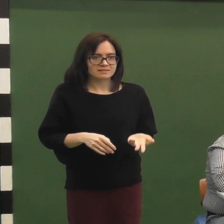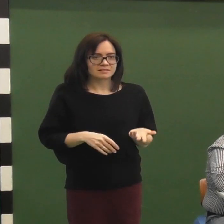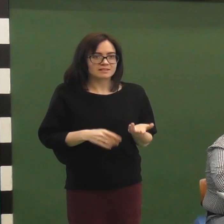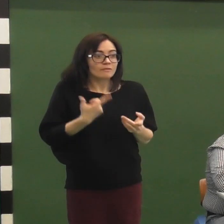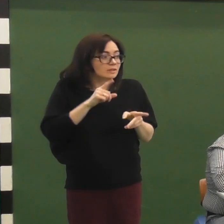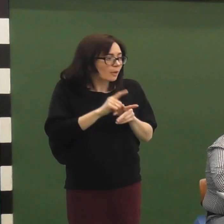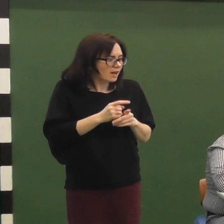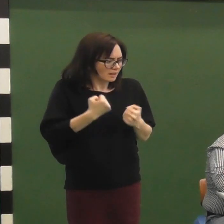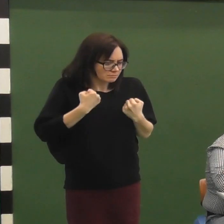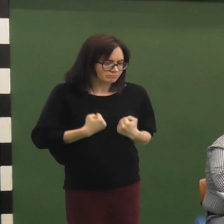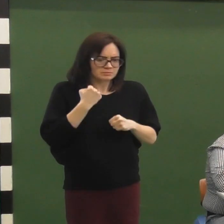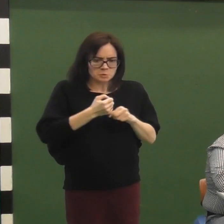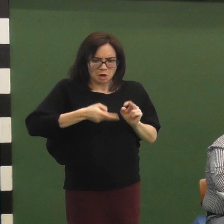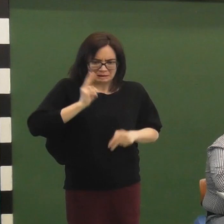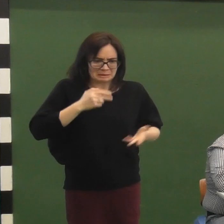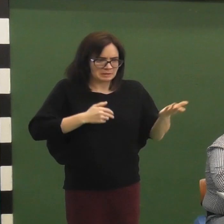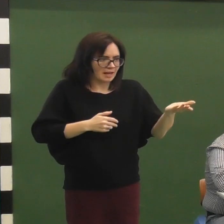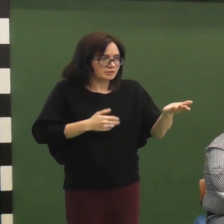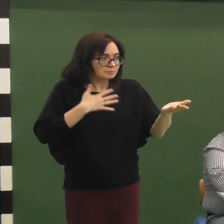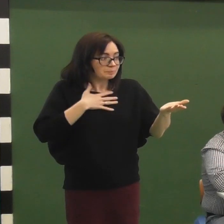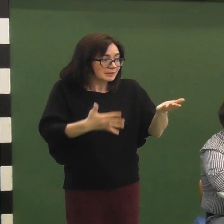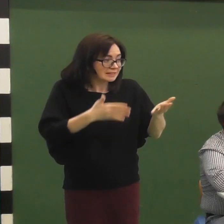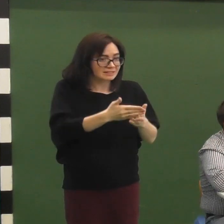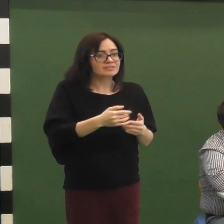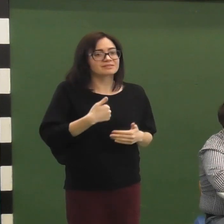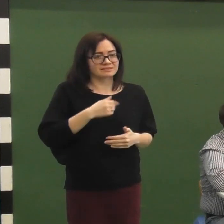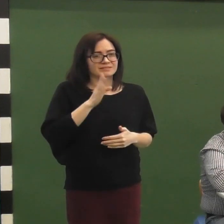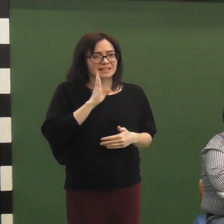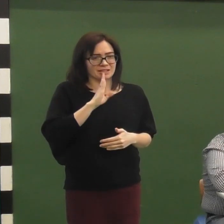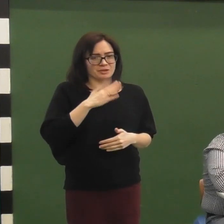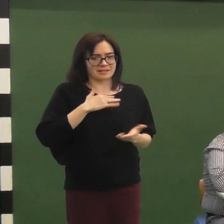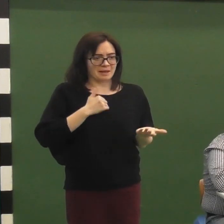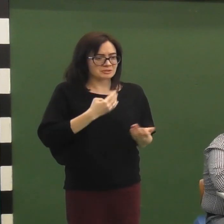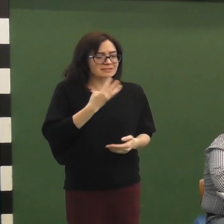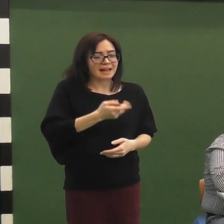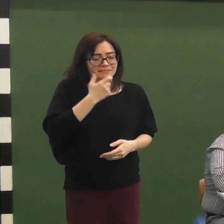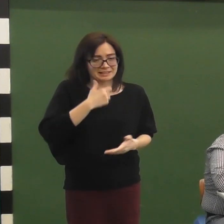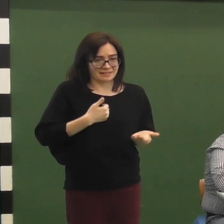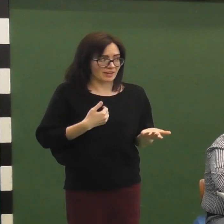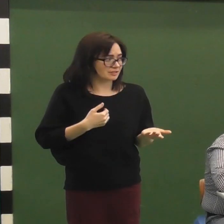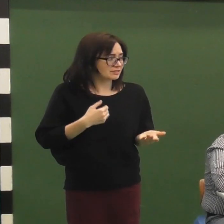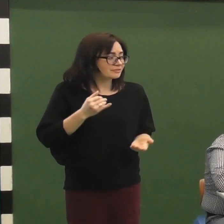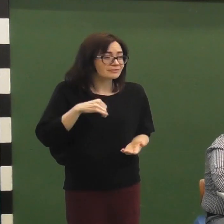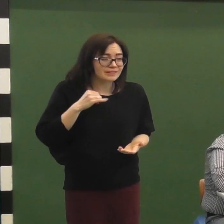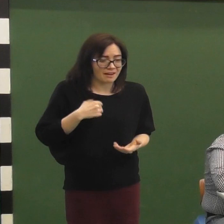munkaképes emberek, és az én édesanyám is 40 éves, hát egy